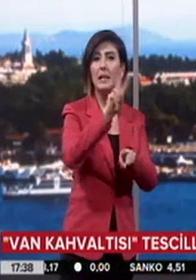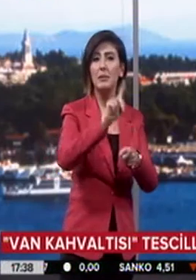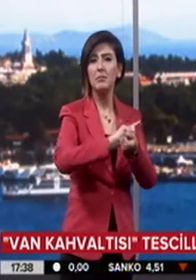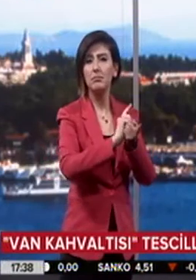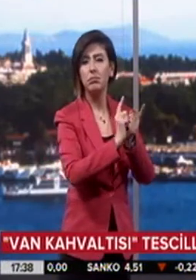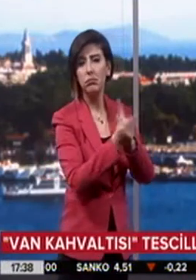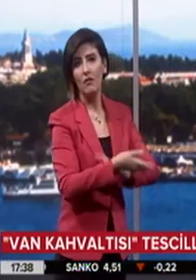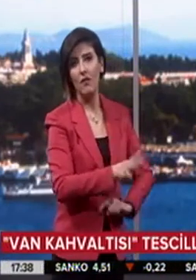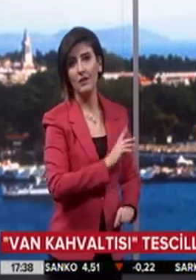oluşuyor.